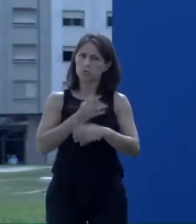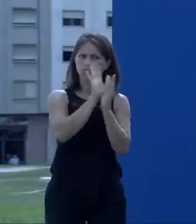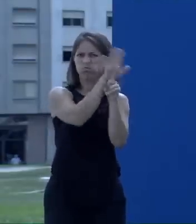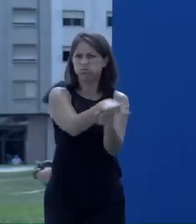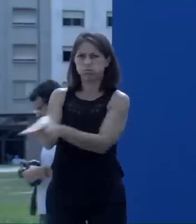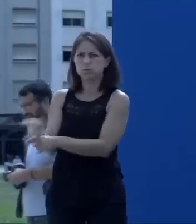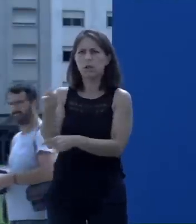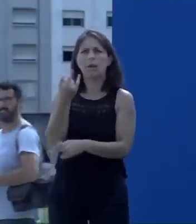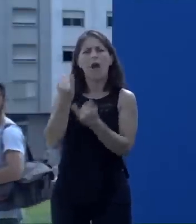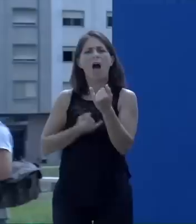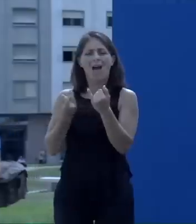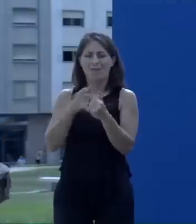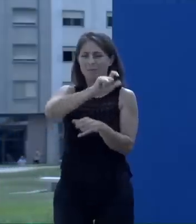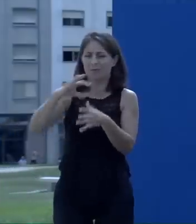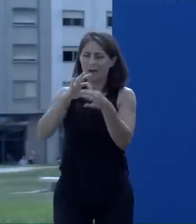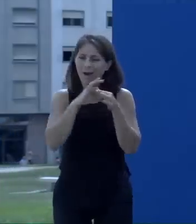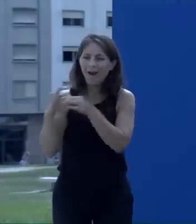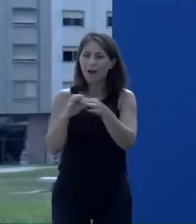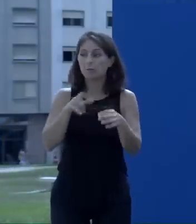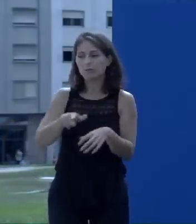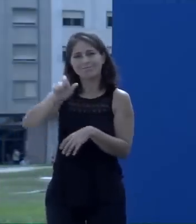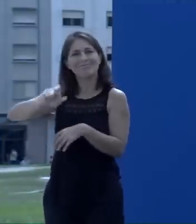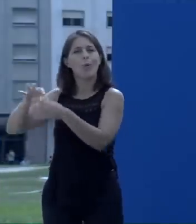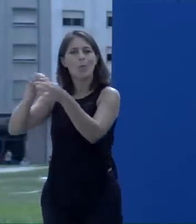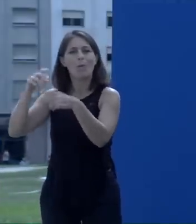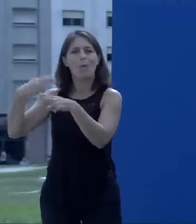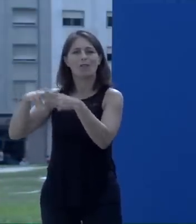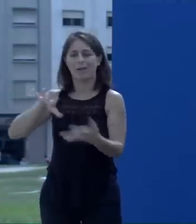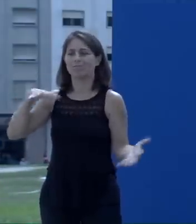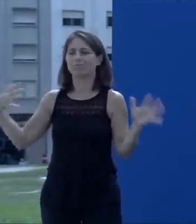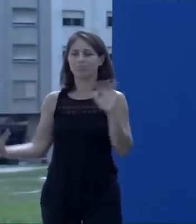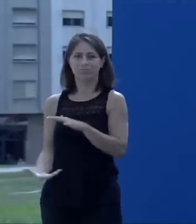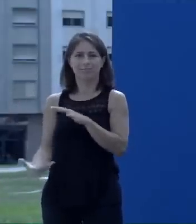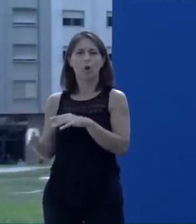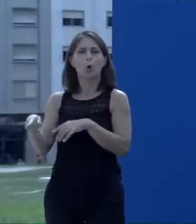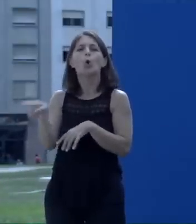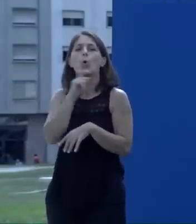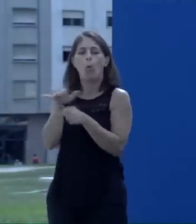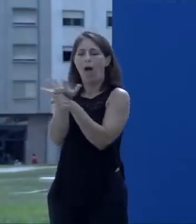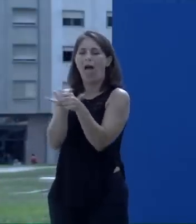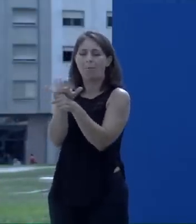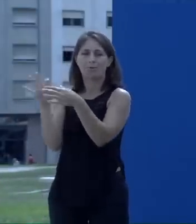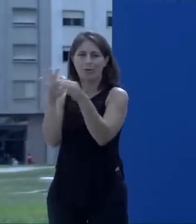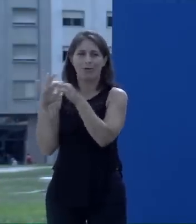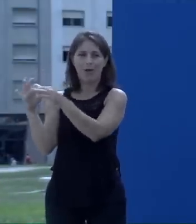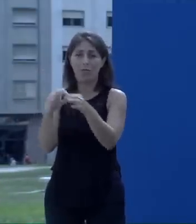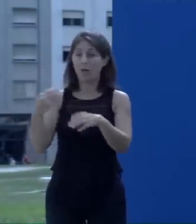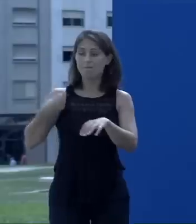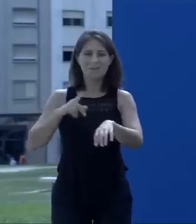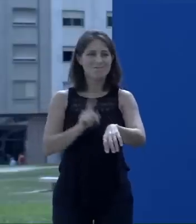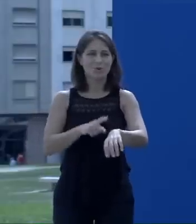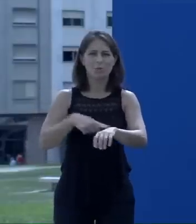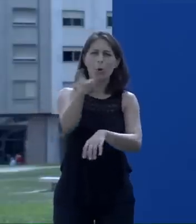popular feita unidade política no ámbito da coalición. E en paralelo, vós